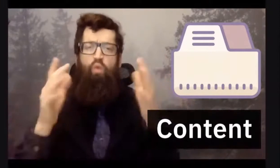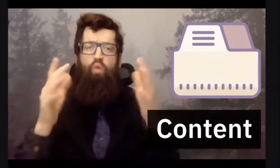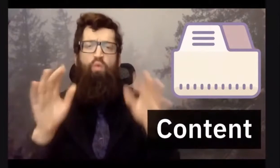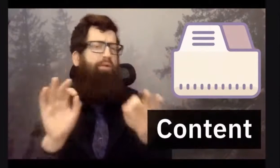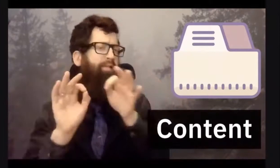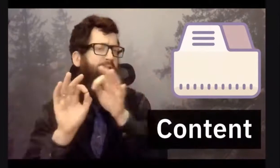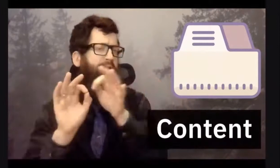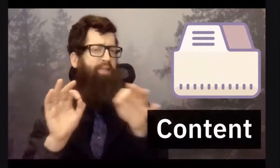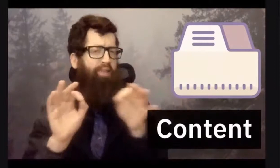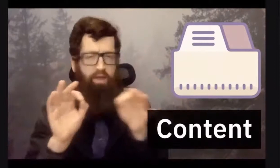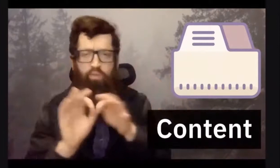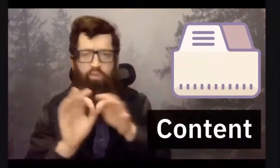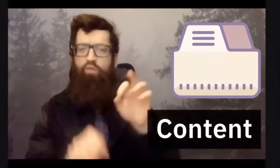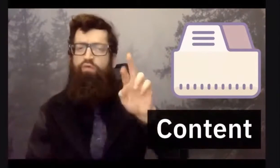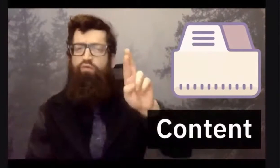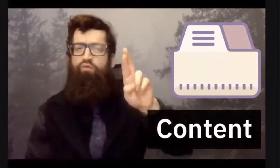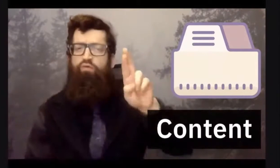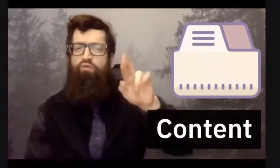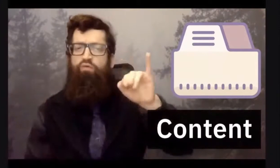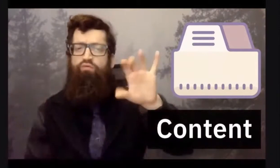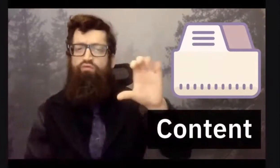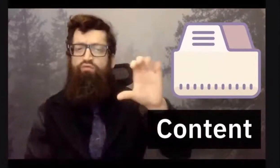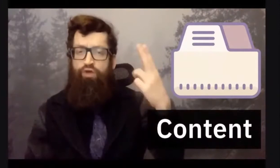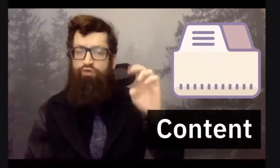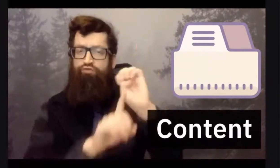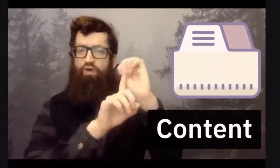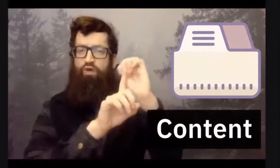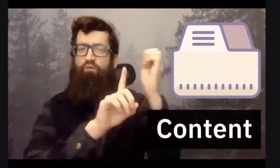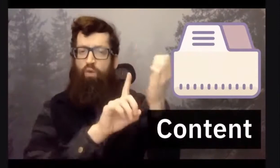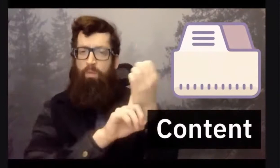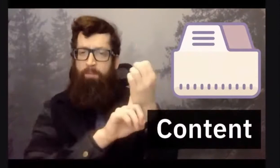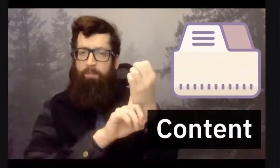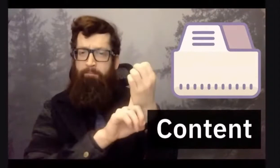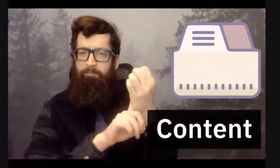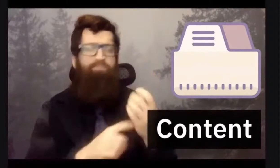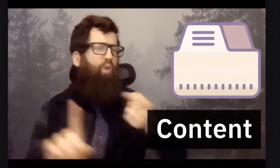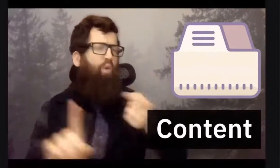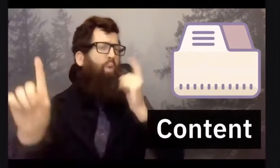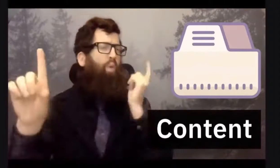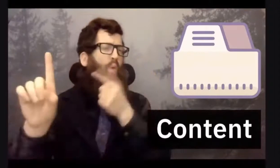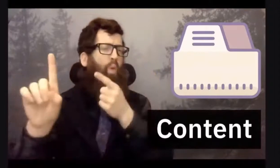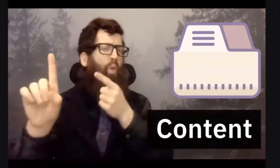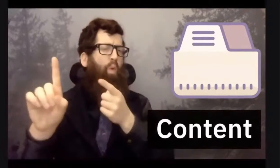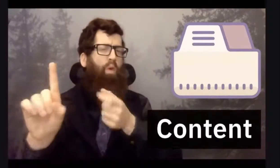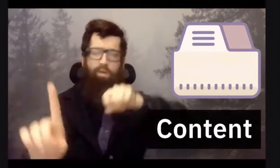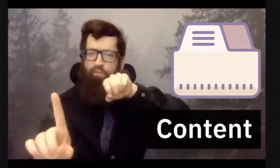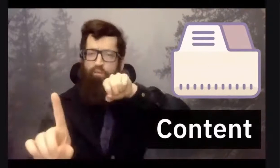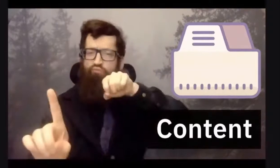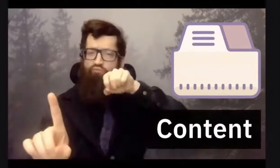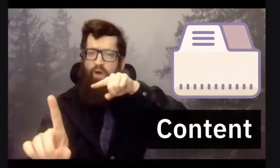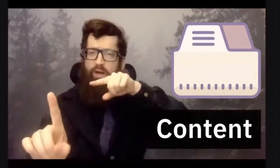acomodado para estimular y promover la adquisición del lenguaje, al aprendizaje del